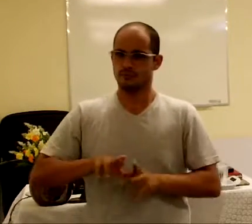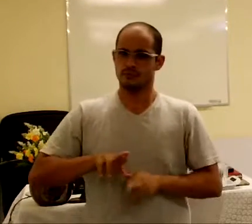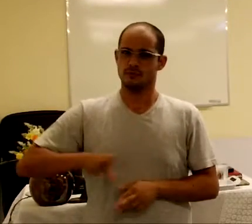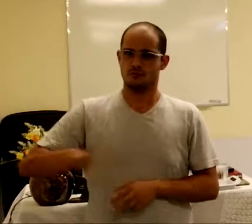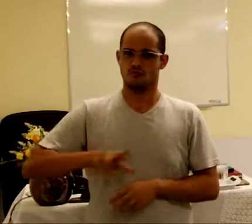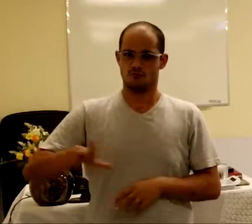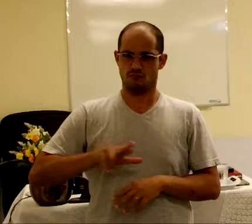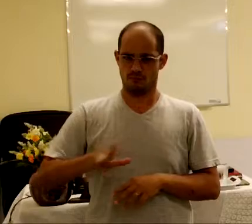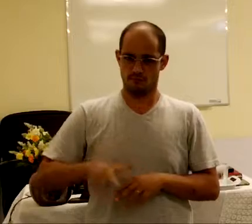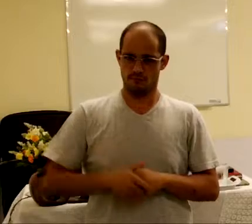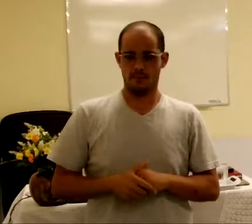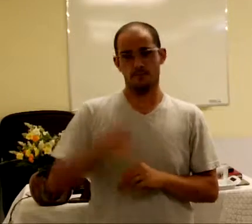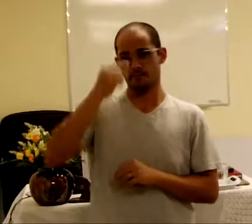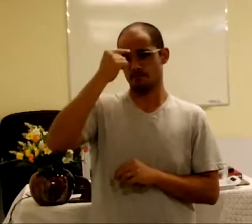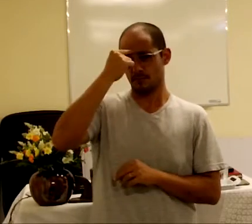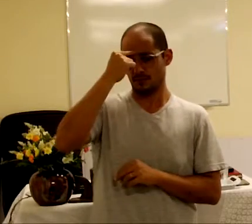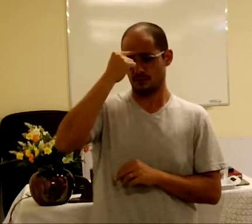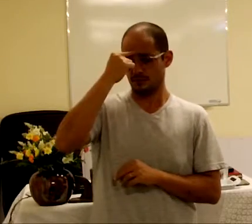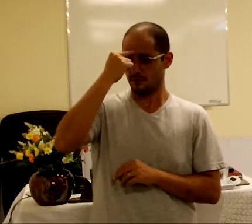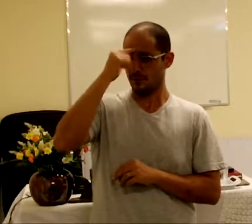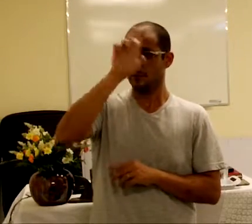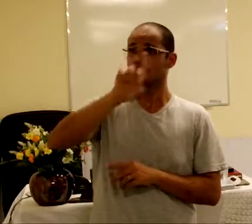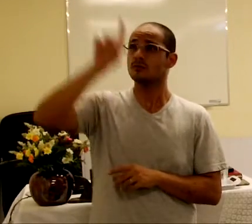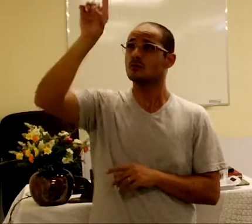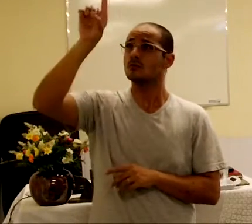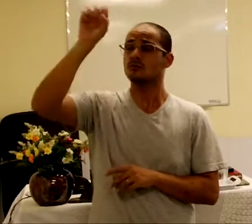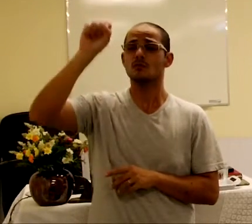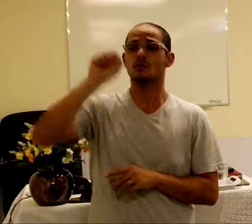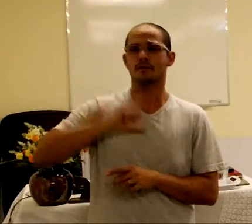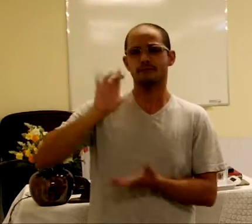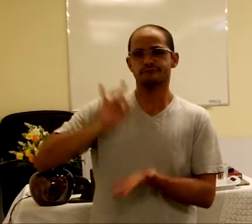o que se entende é que há verdades sobre Deus que se complementam.